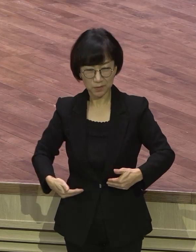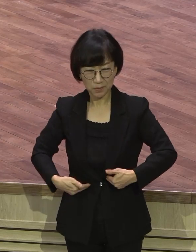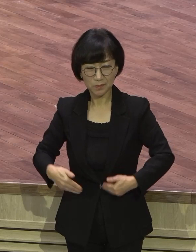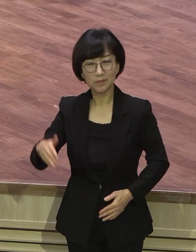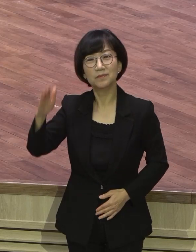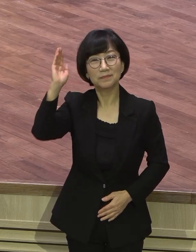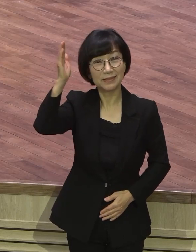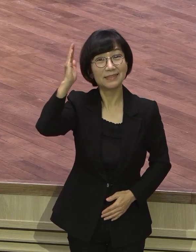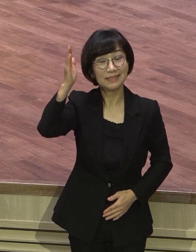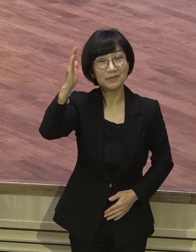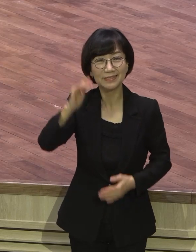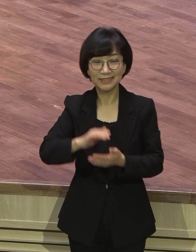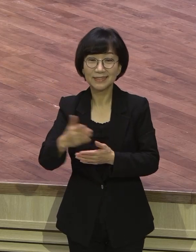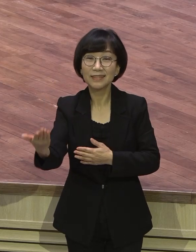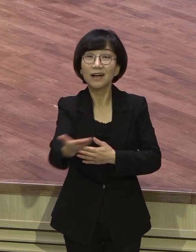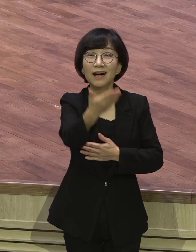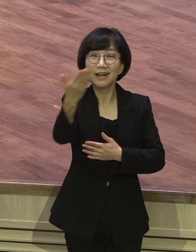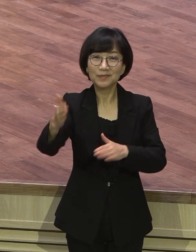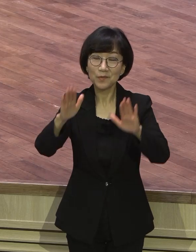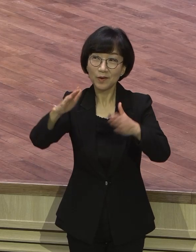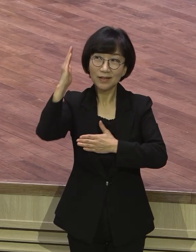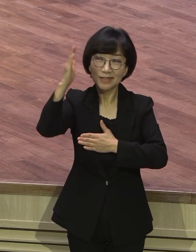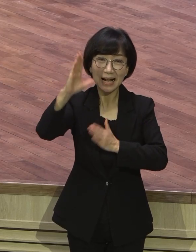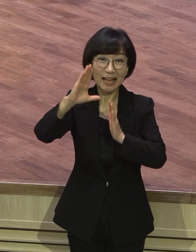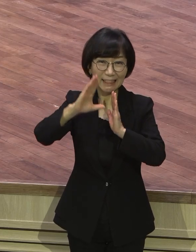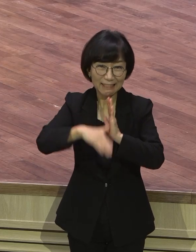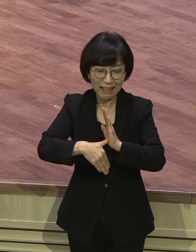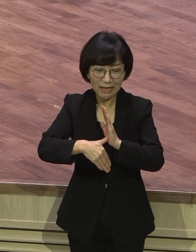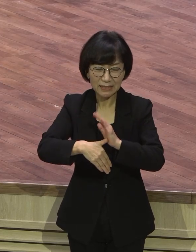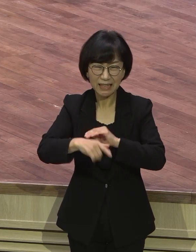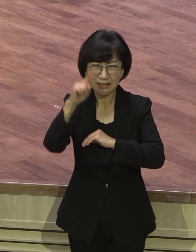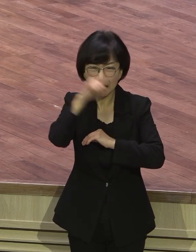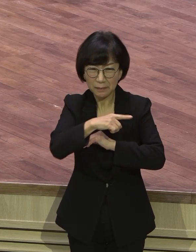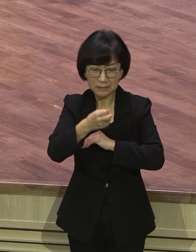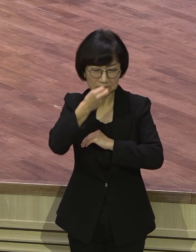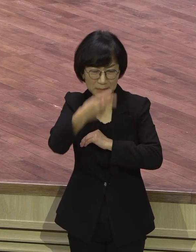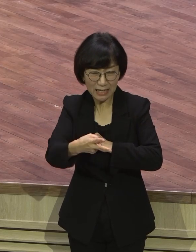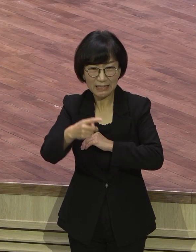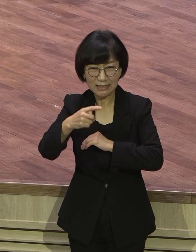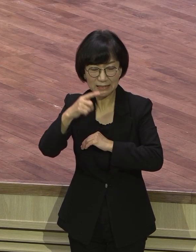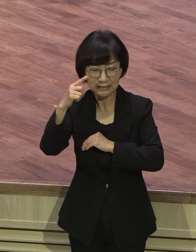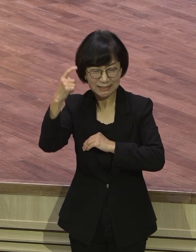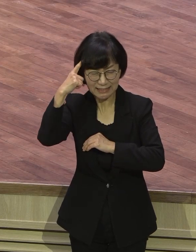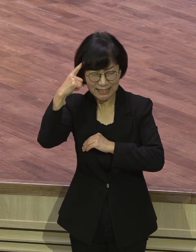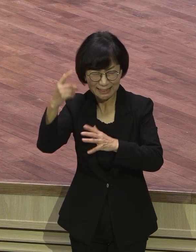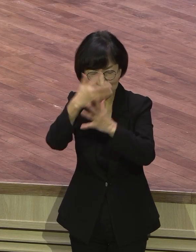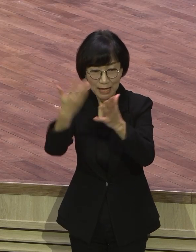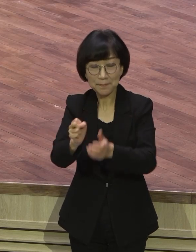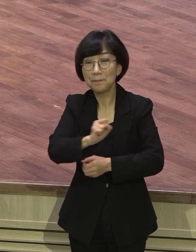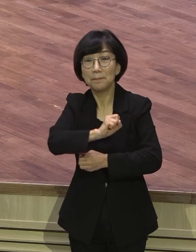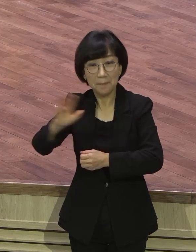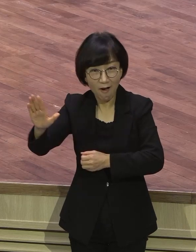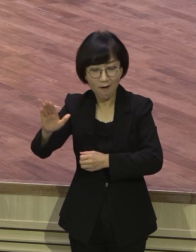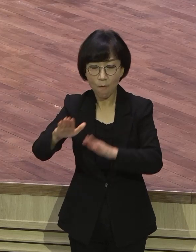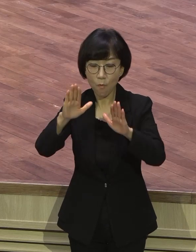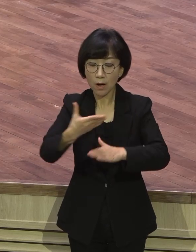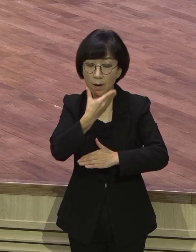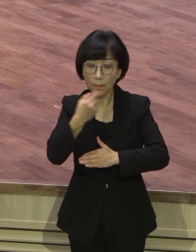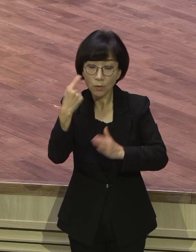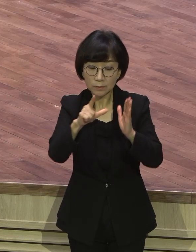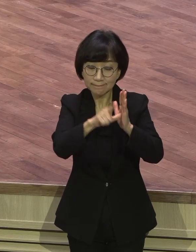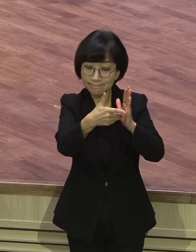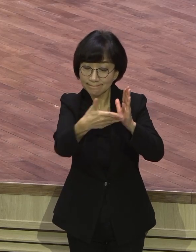성도는 오늘 말씀을 통해서 백해 무익한 옛 틀을 다 깨고 복음 시대에 합당한